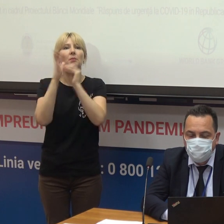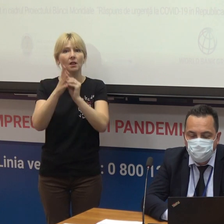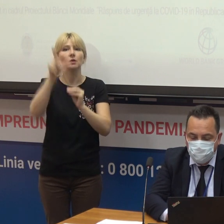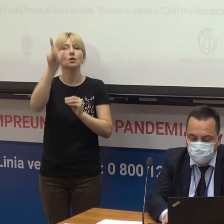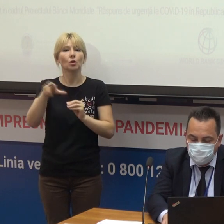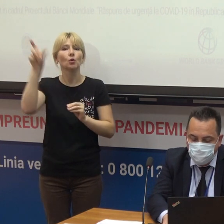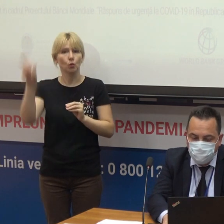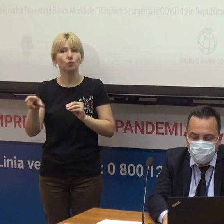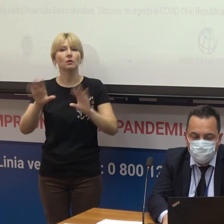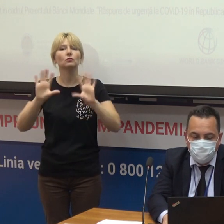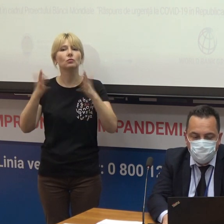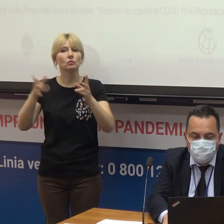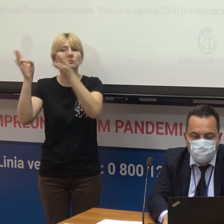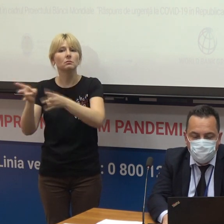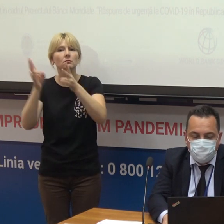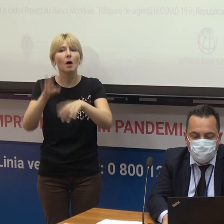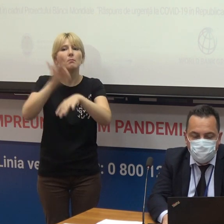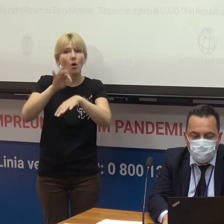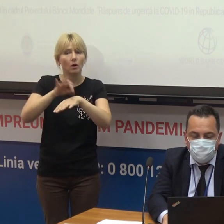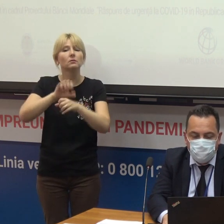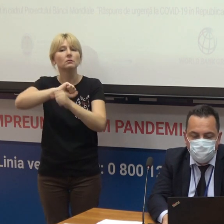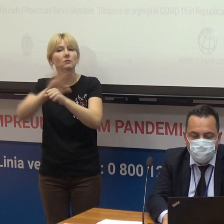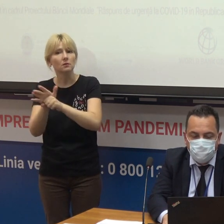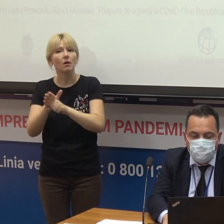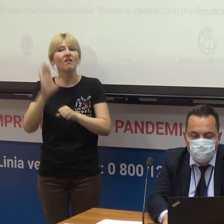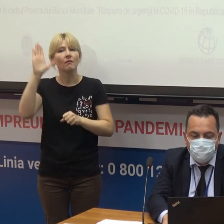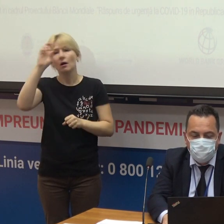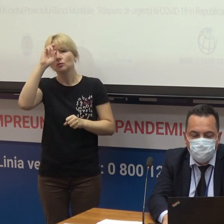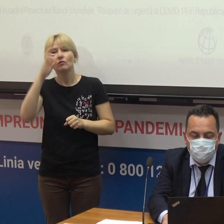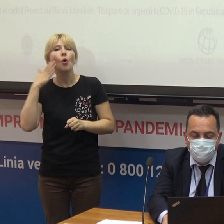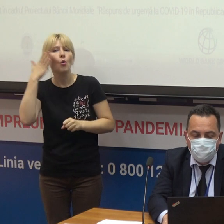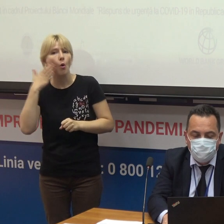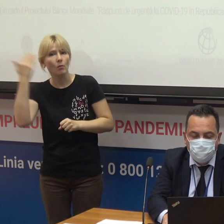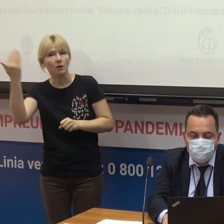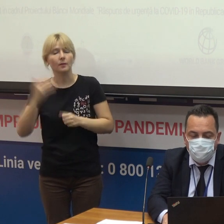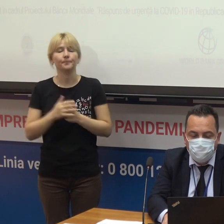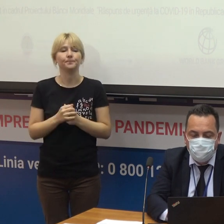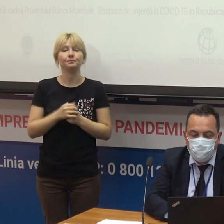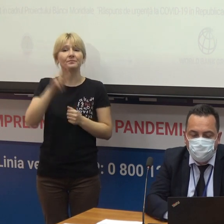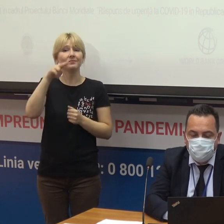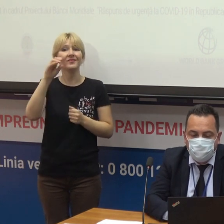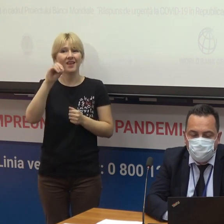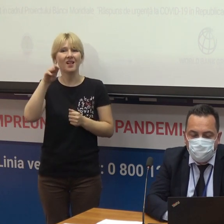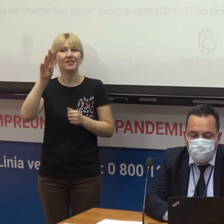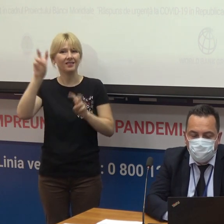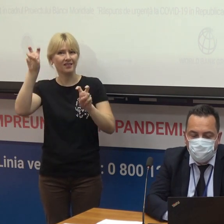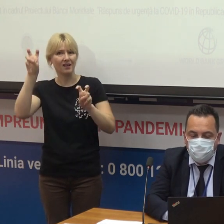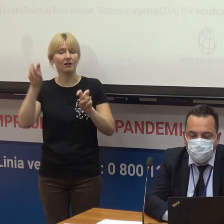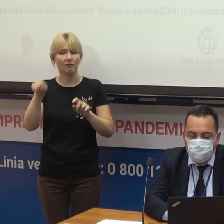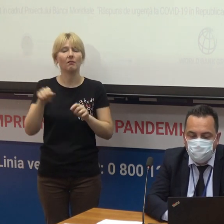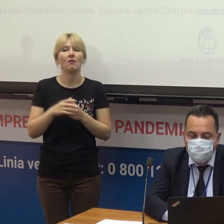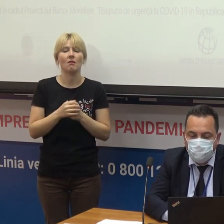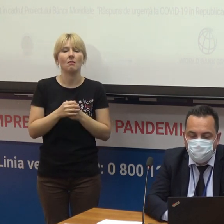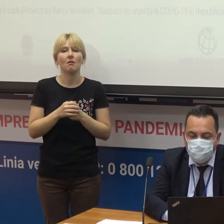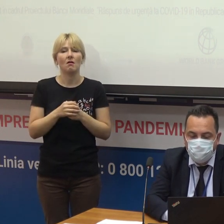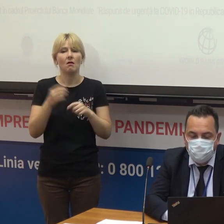2415 secvențieri efectuate în statul român. Varianta Delta sau tulpina indiană este